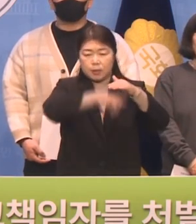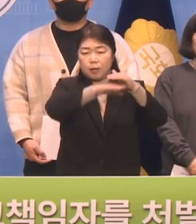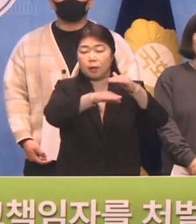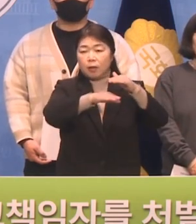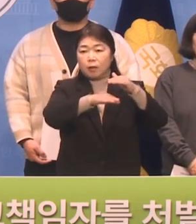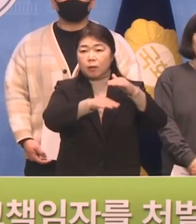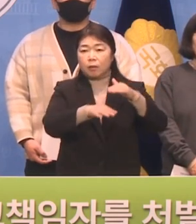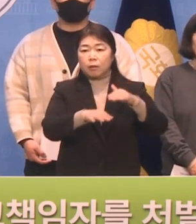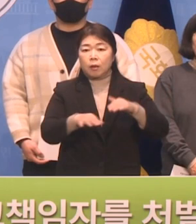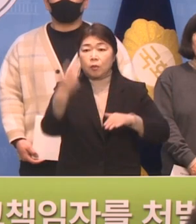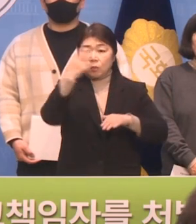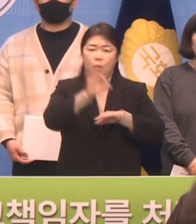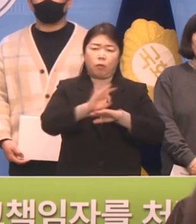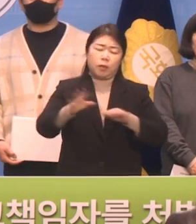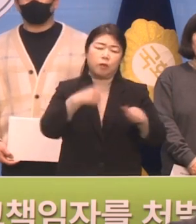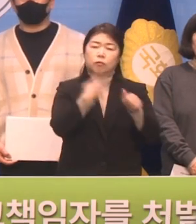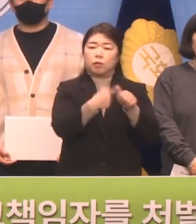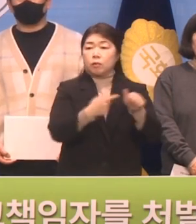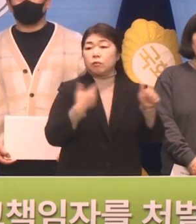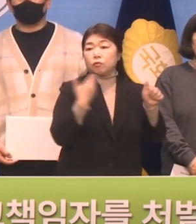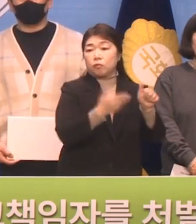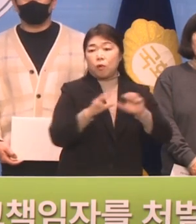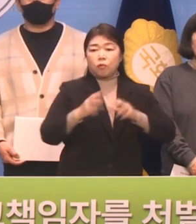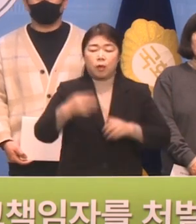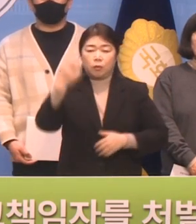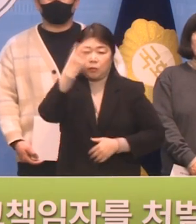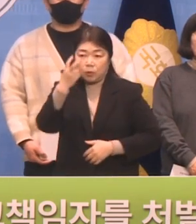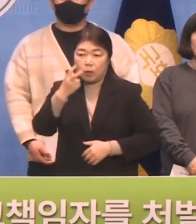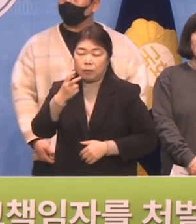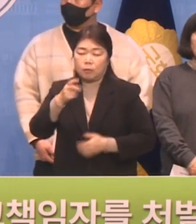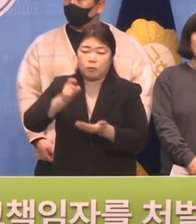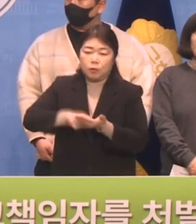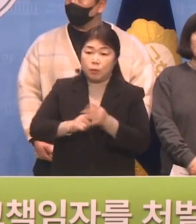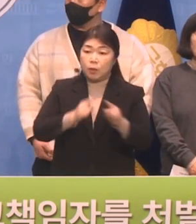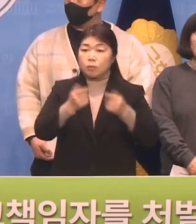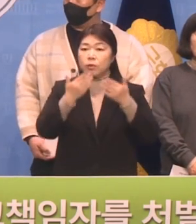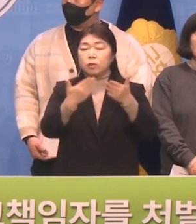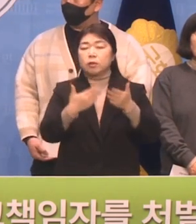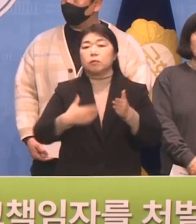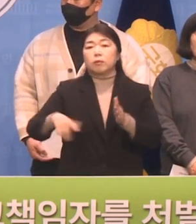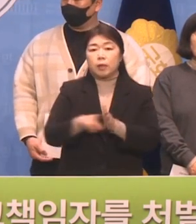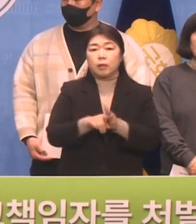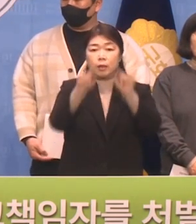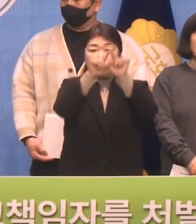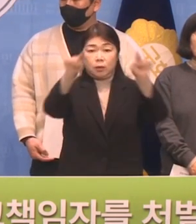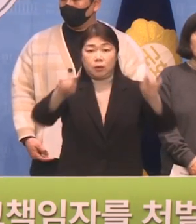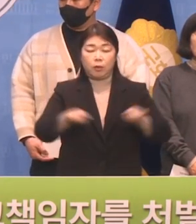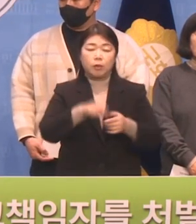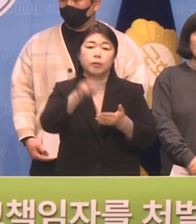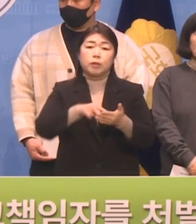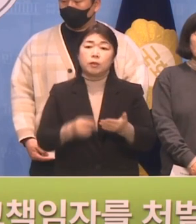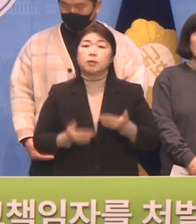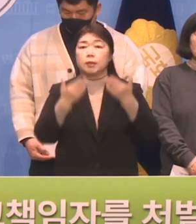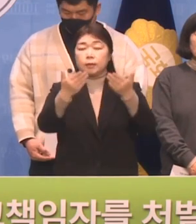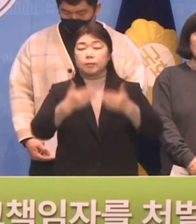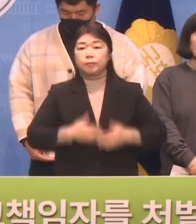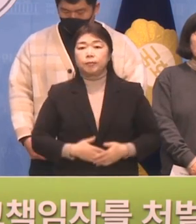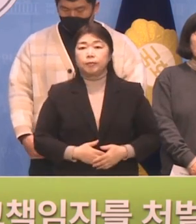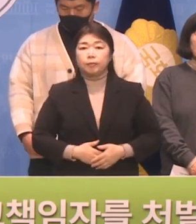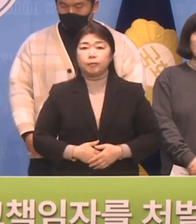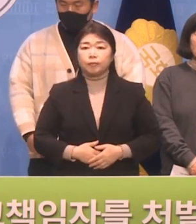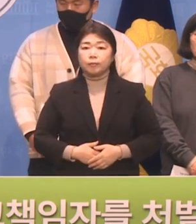부실 조사 규탄 및 국회 국정조사의 촉구를 하는 그 기자회견문 낭독을 하는